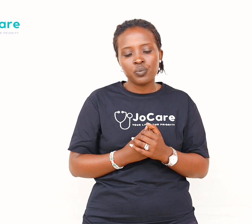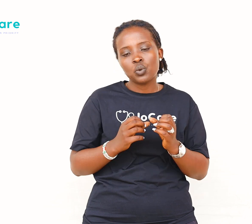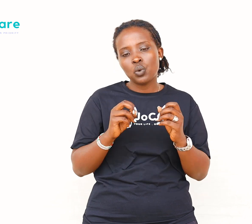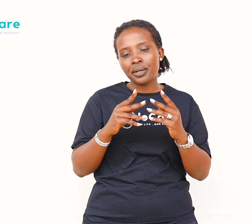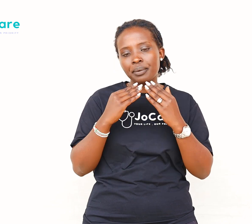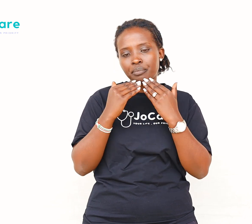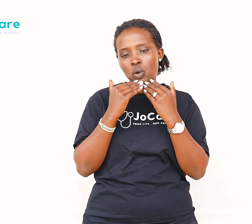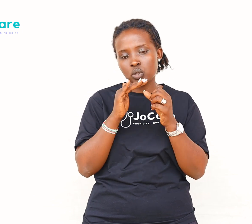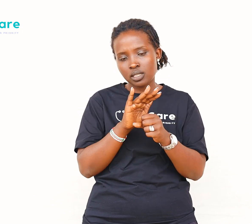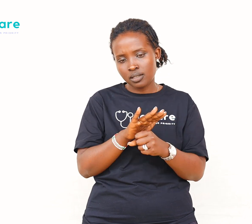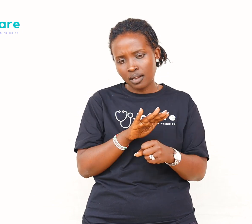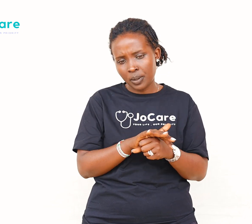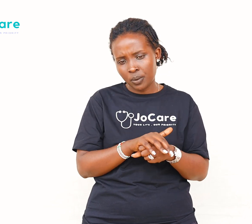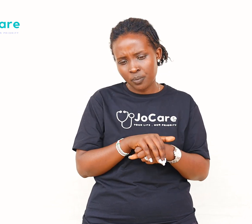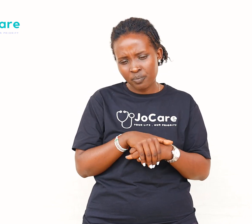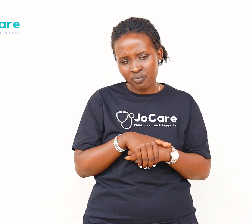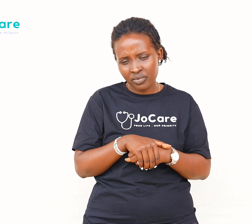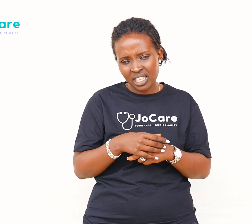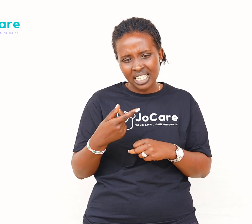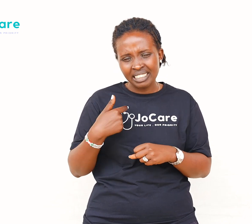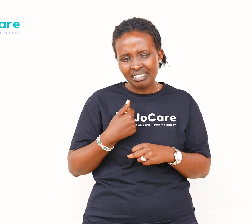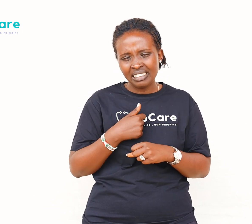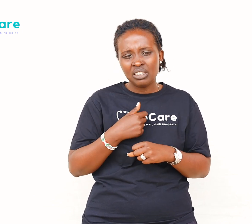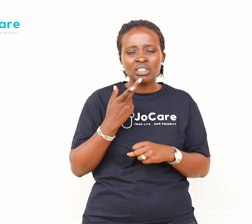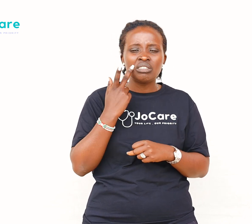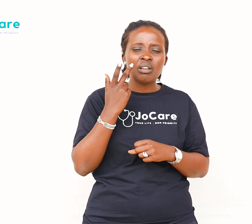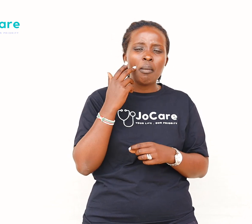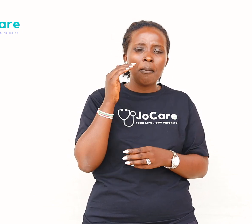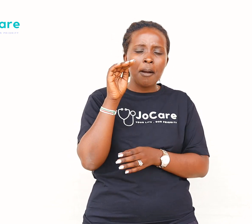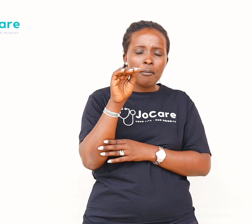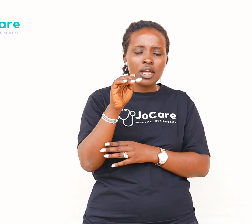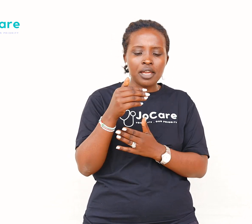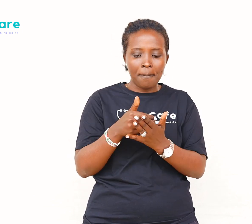Murakoze cyane. Ngira ngo wenda nk'uko wari ubibajije,